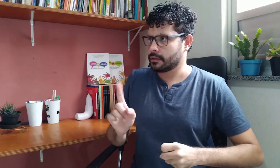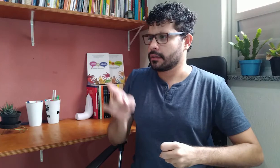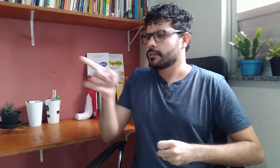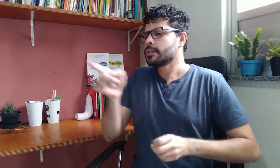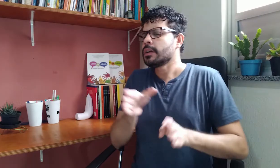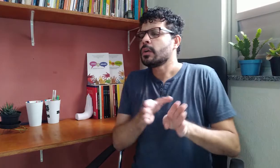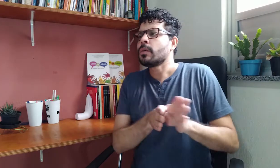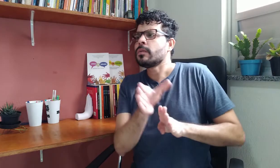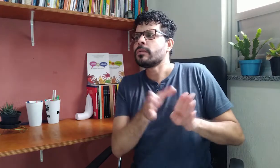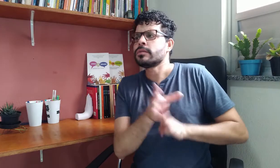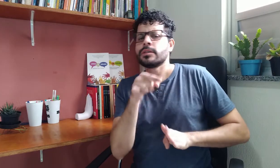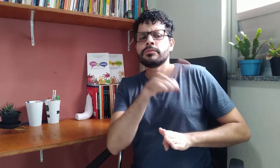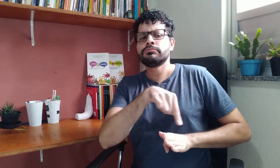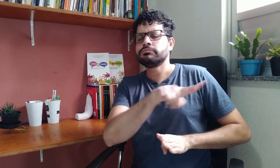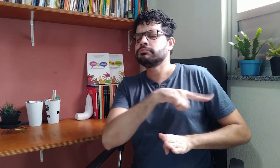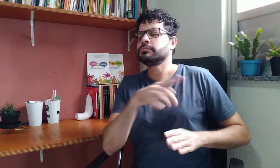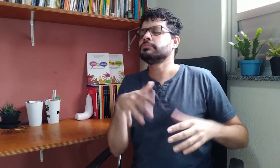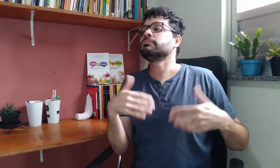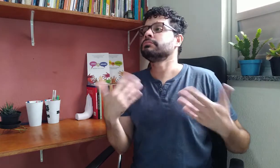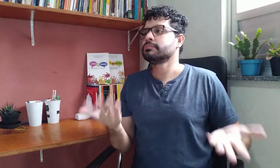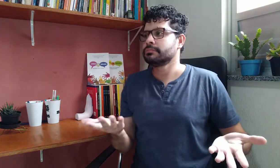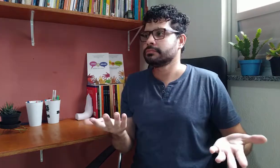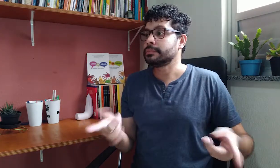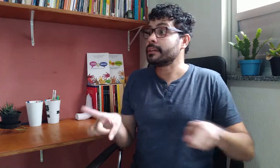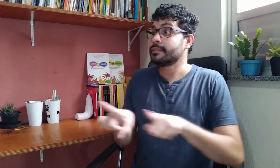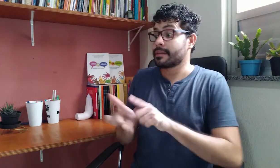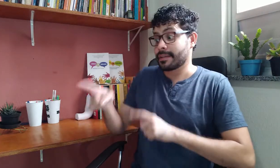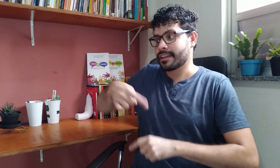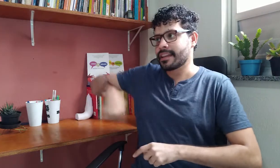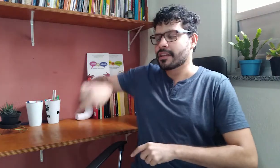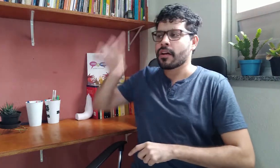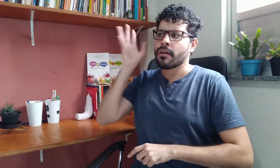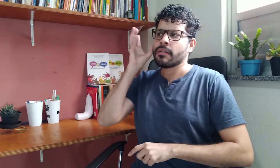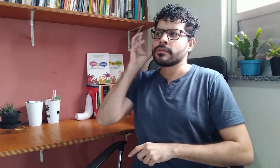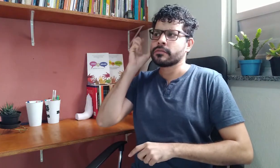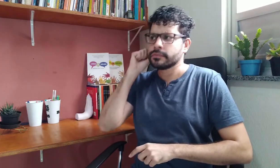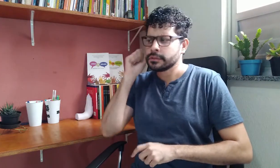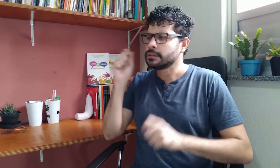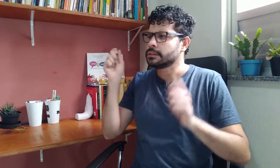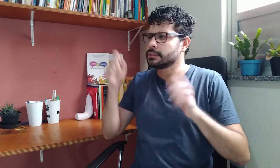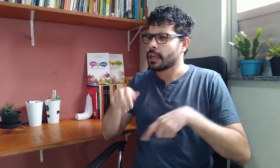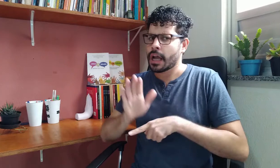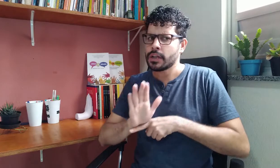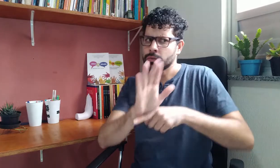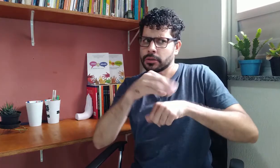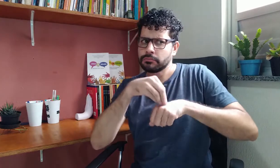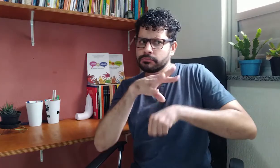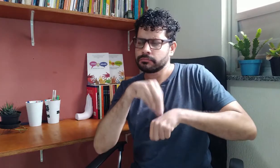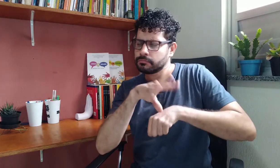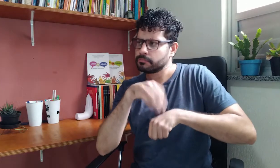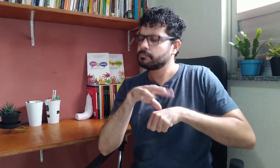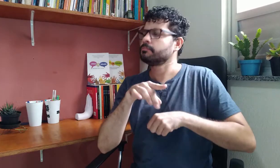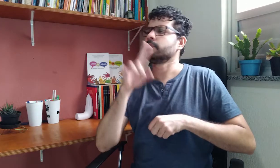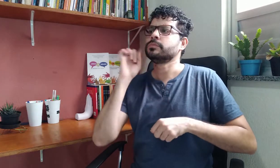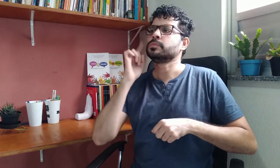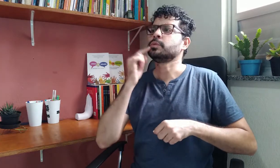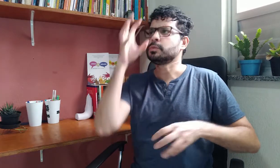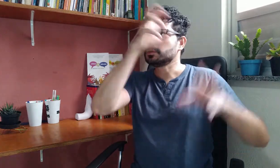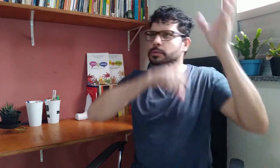conselho para essas pessoas? E também o que você diria que nós ouvintes podemos fazer para contribuir com o aprendizado da língua portuguesa